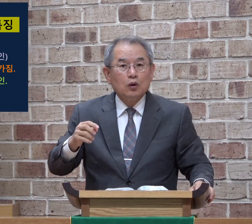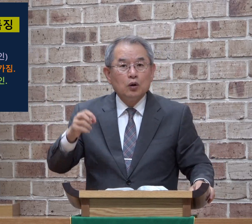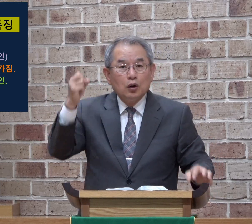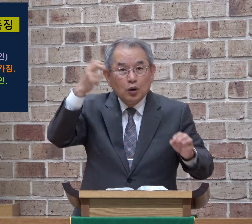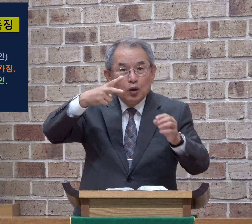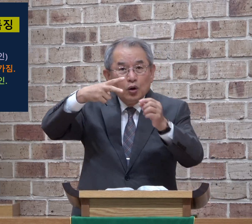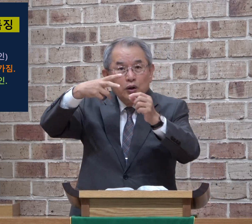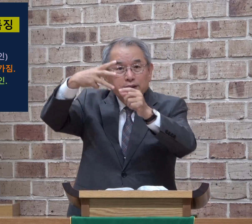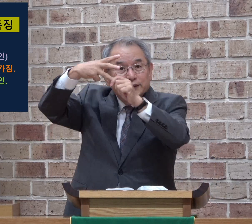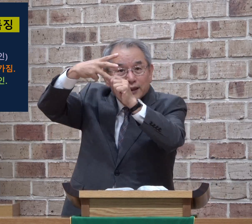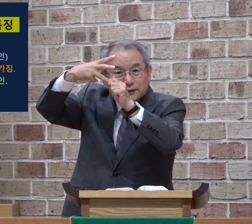또한